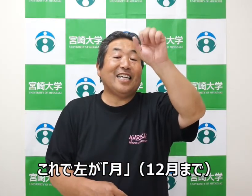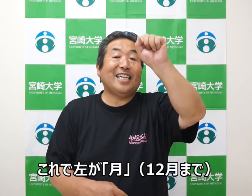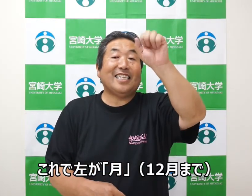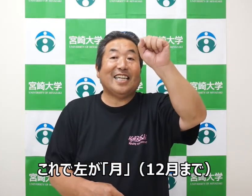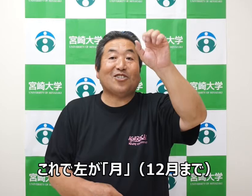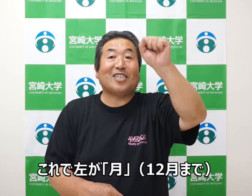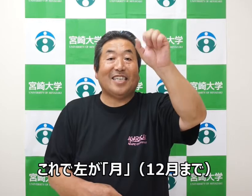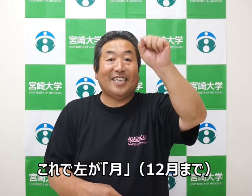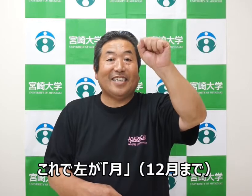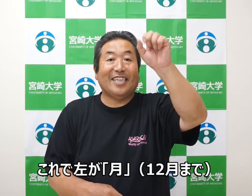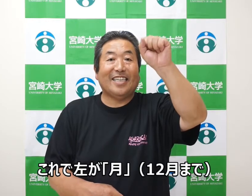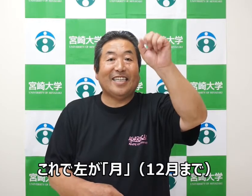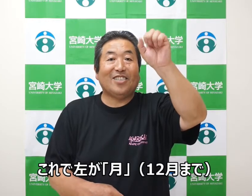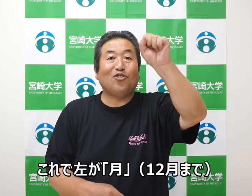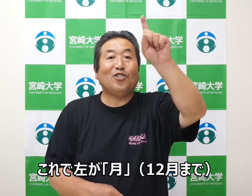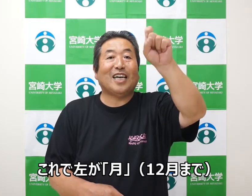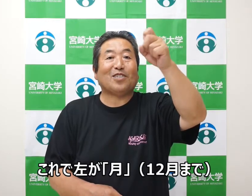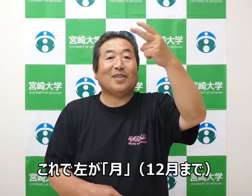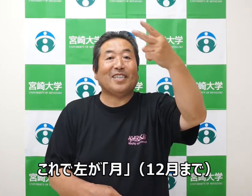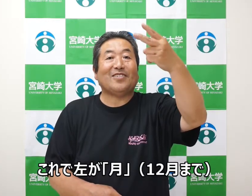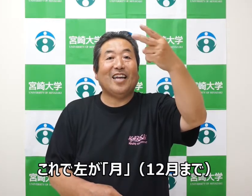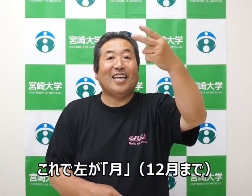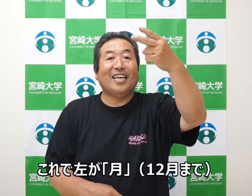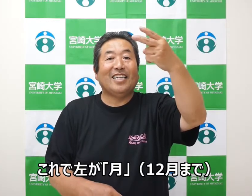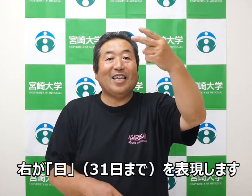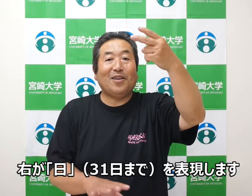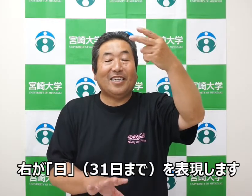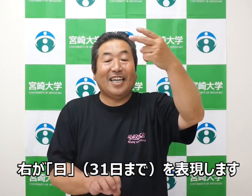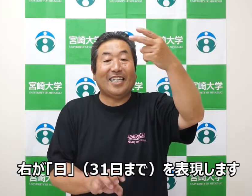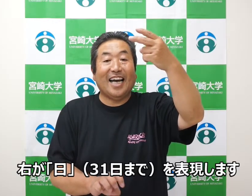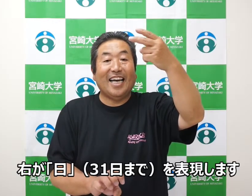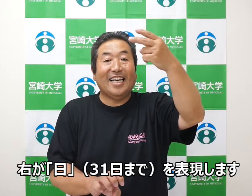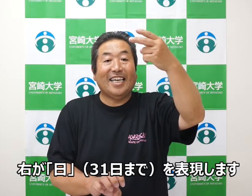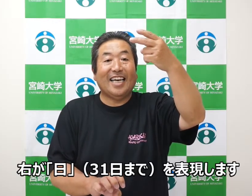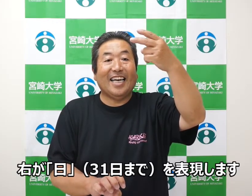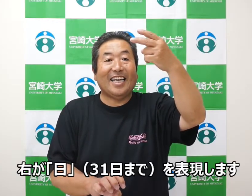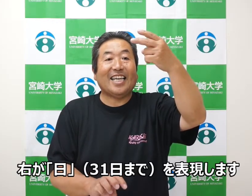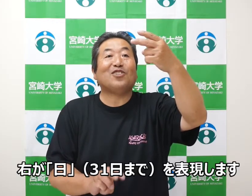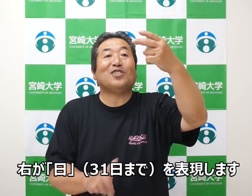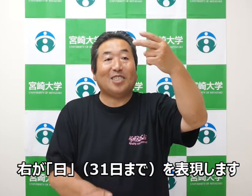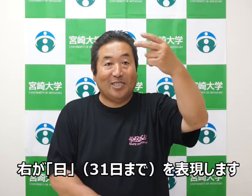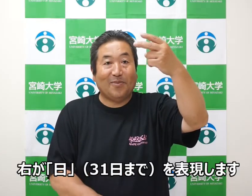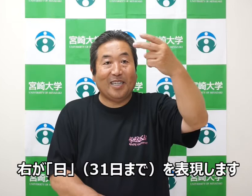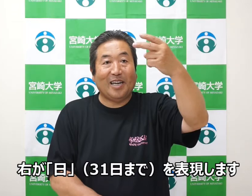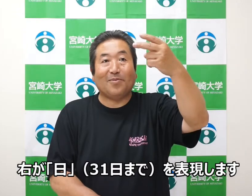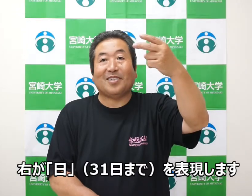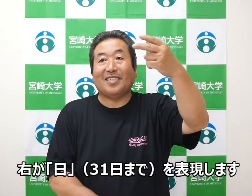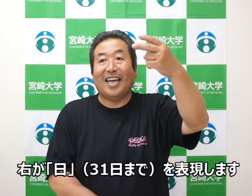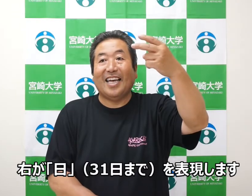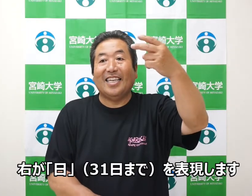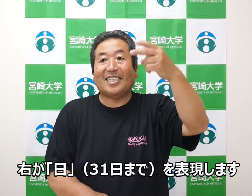ですね、月12月までですね。で左が、31日までになりますんで、ですか。